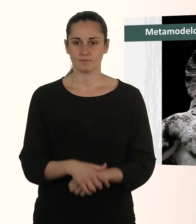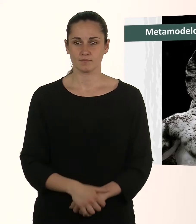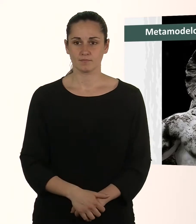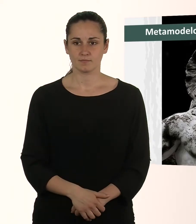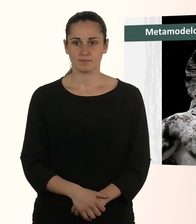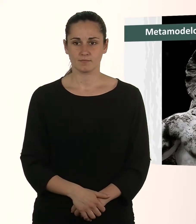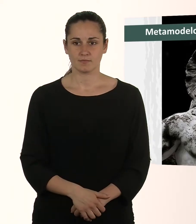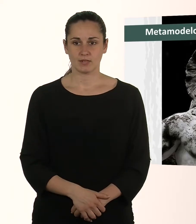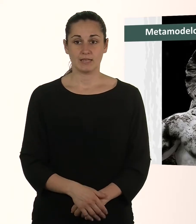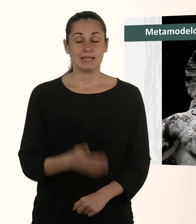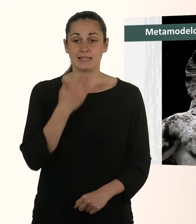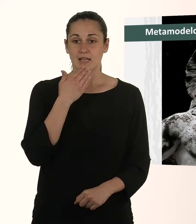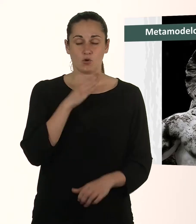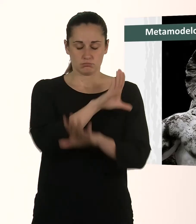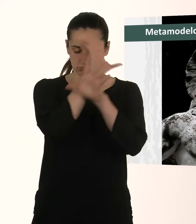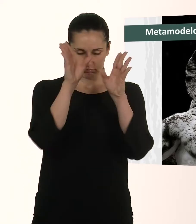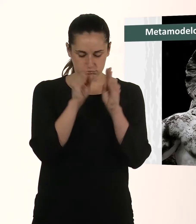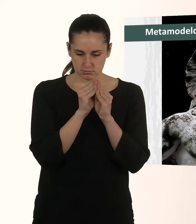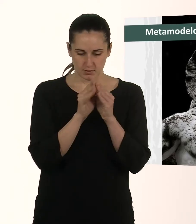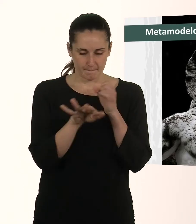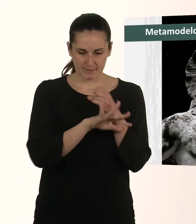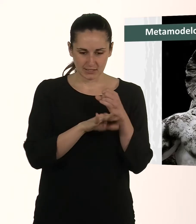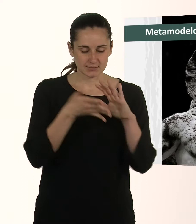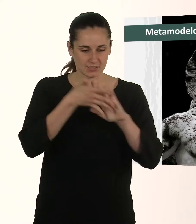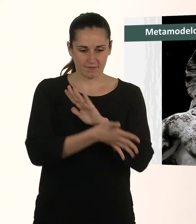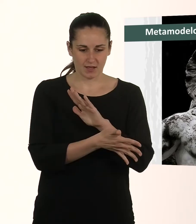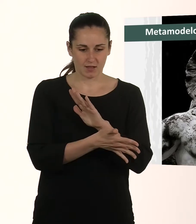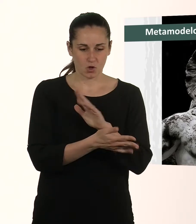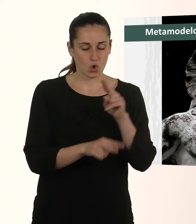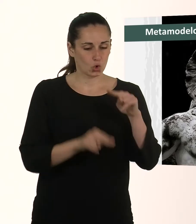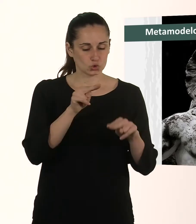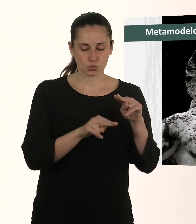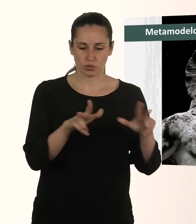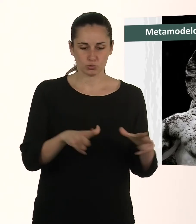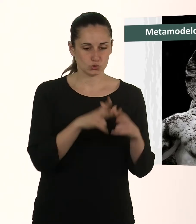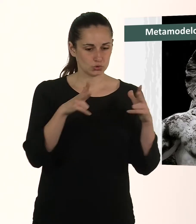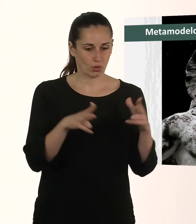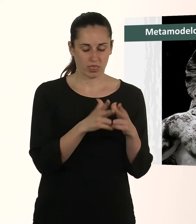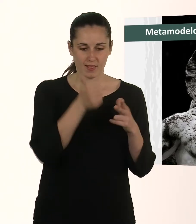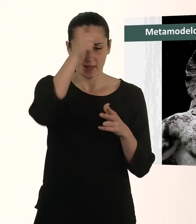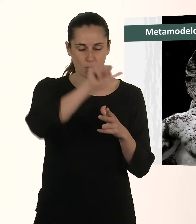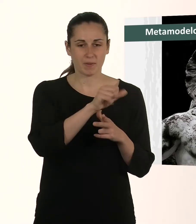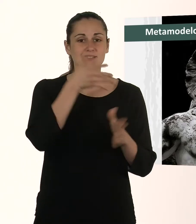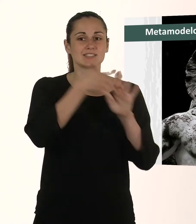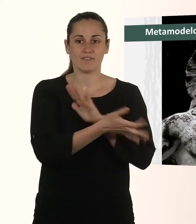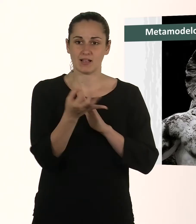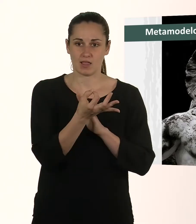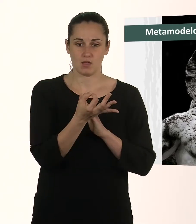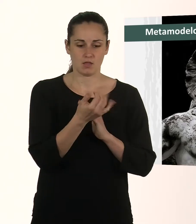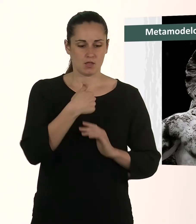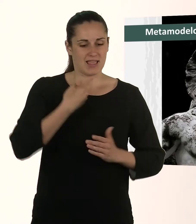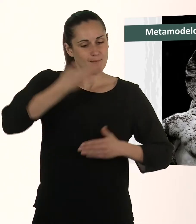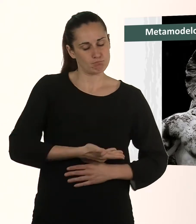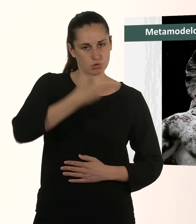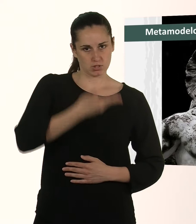y quedándonos con esa consigna básica de que la construcción social del varón es la de ser importante, a partir de aquí lo que él va a